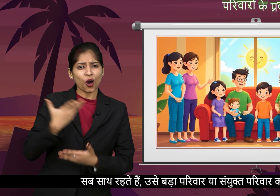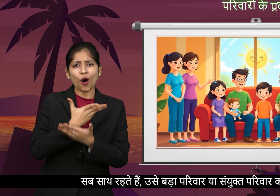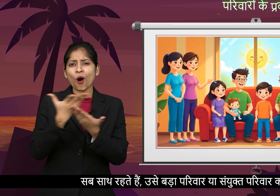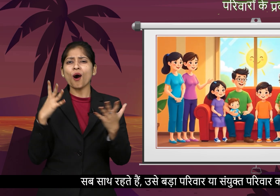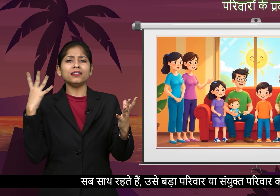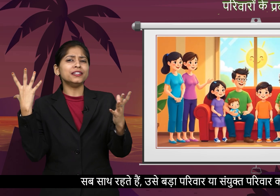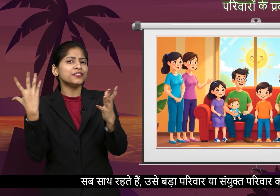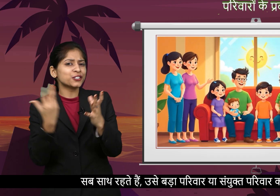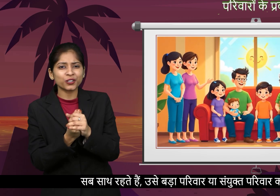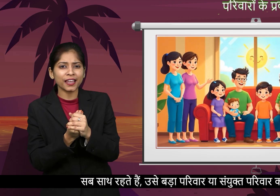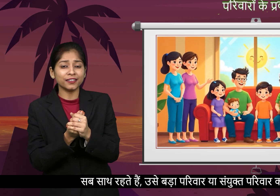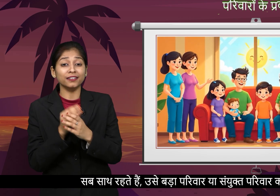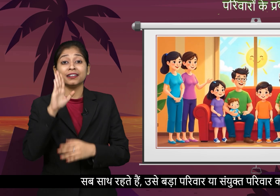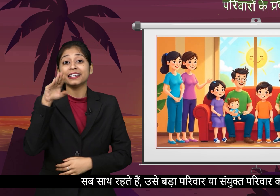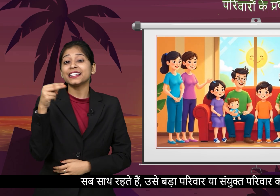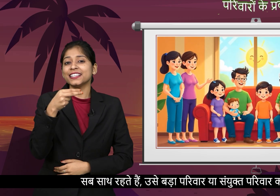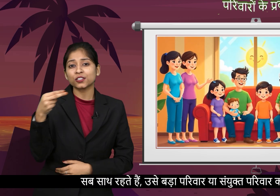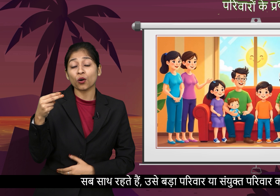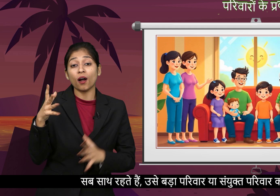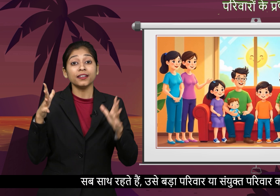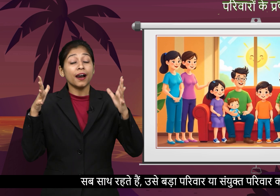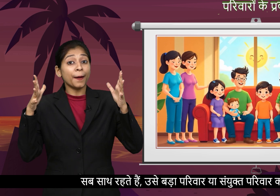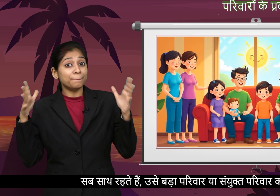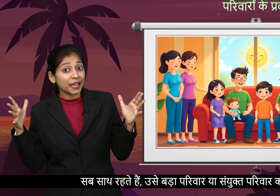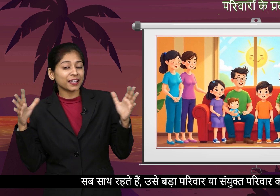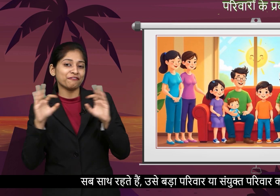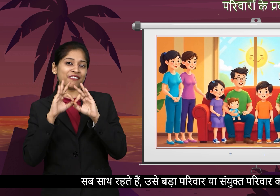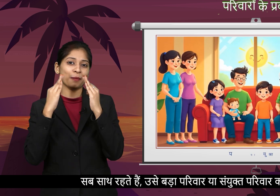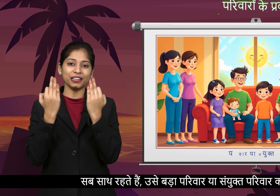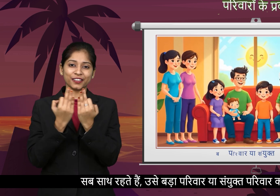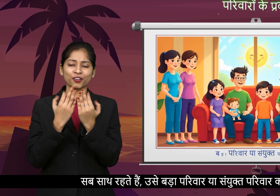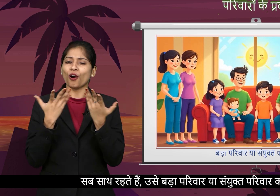हैं, उसे बड़ा परिवार या संयुक्त परिवार कहते हैं।